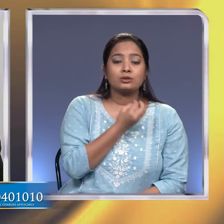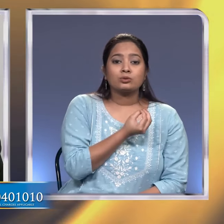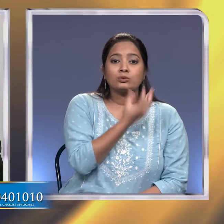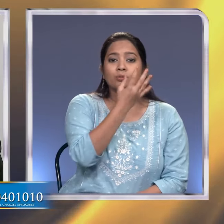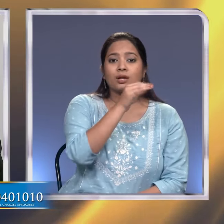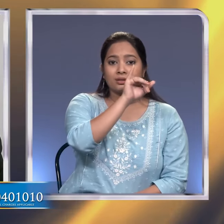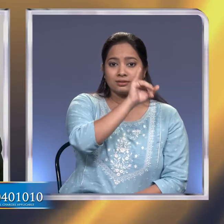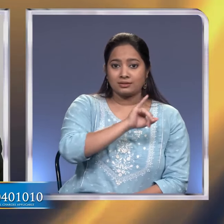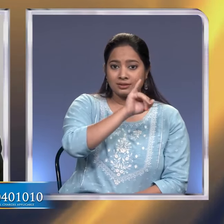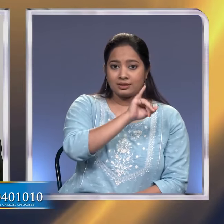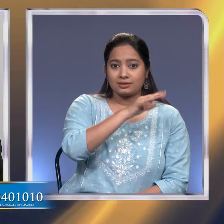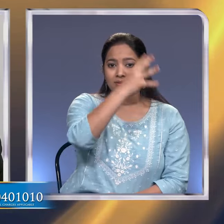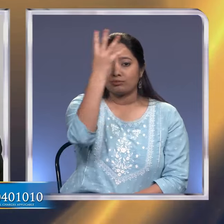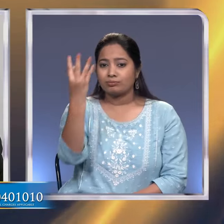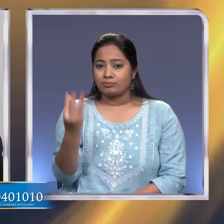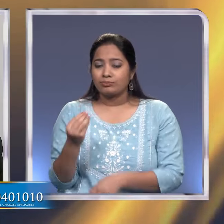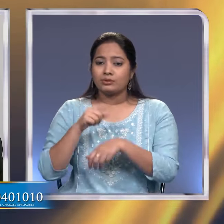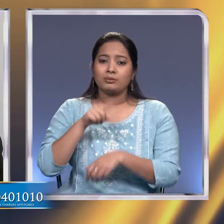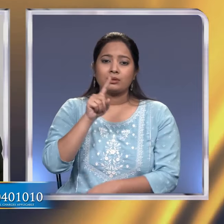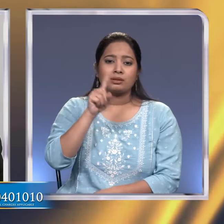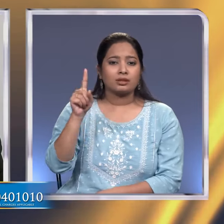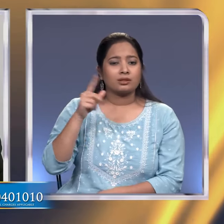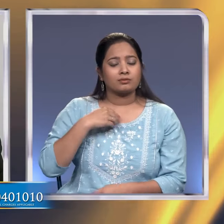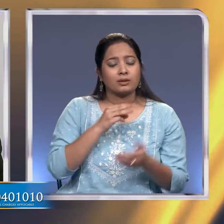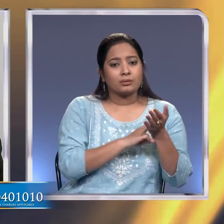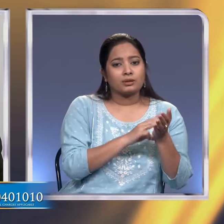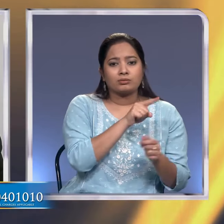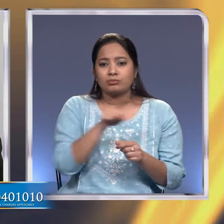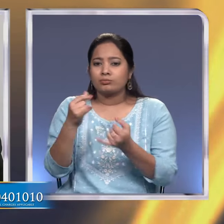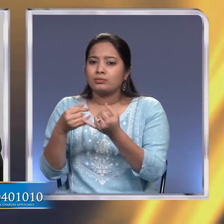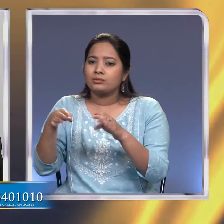9910401010 पर। हमारी लाइंस जो है ये सुबह 6 बजे से